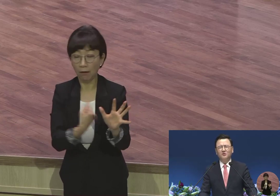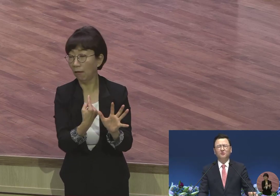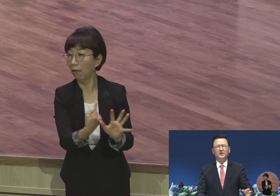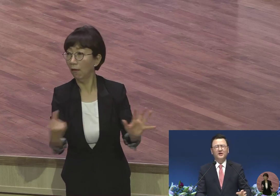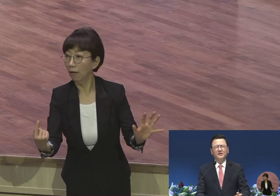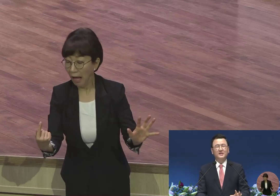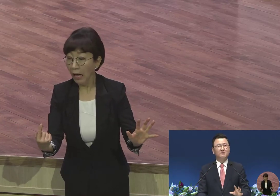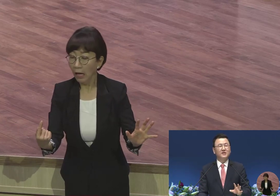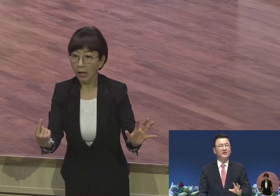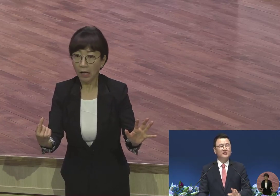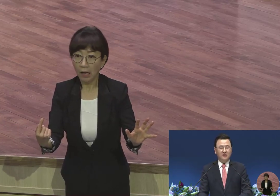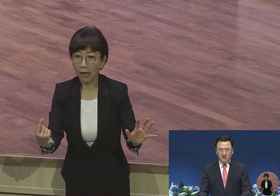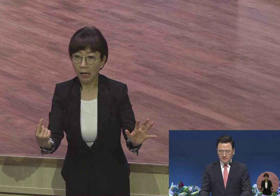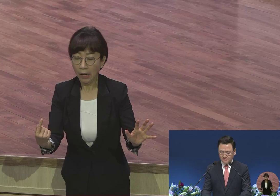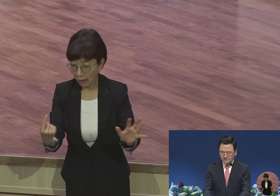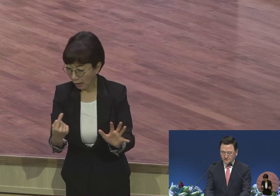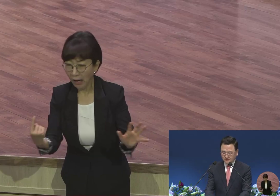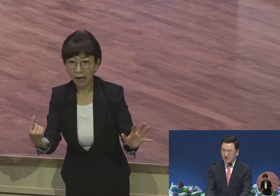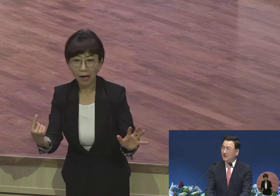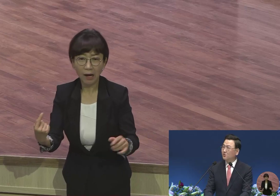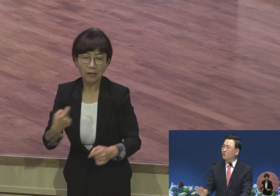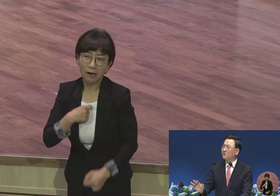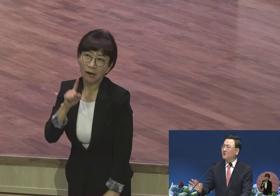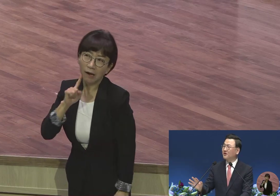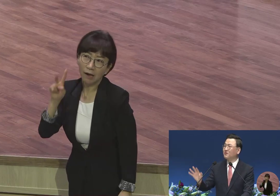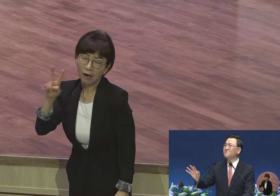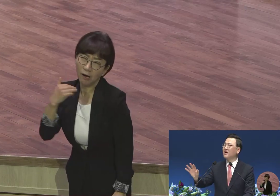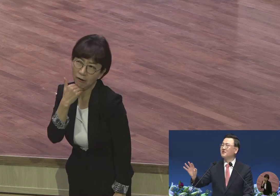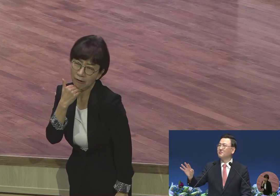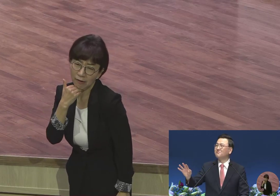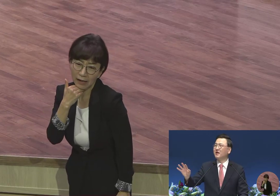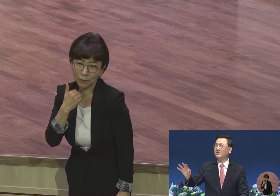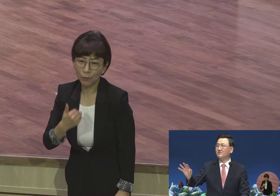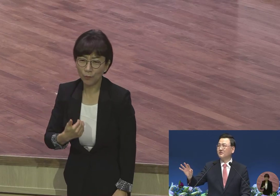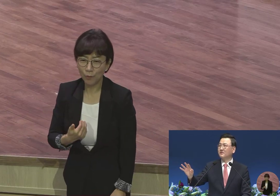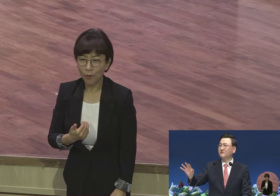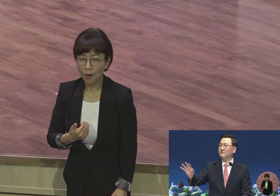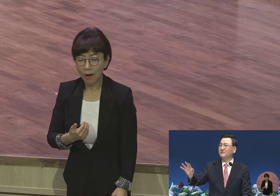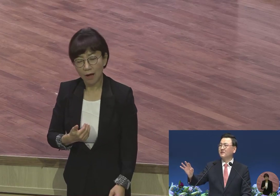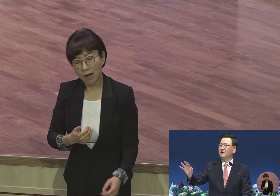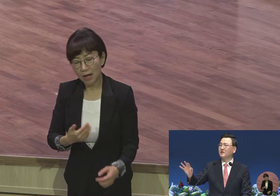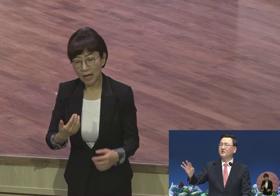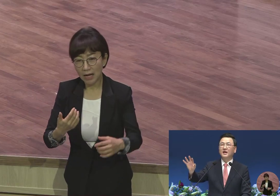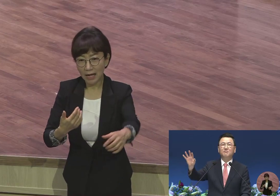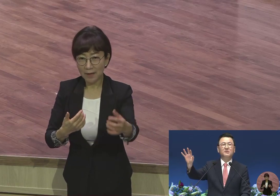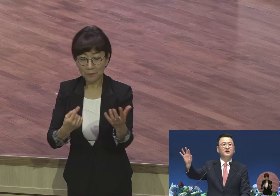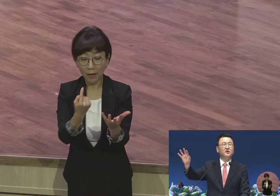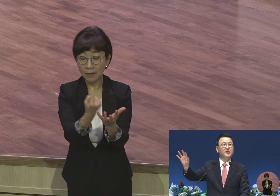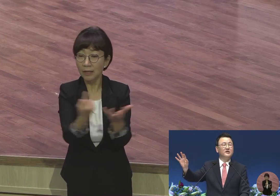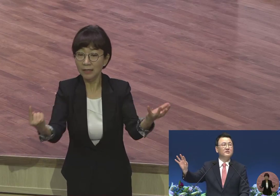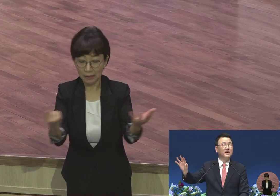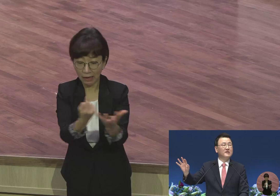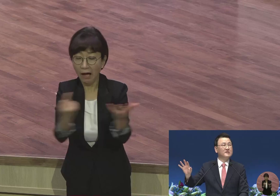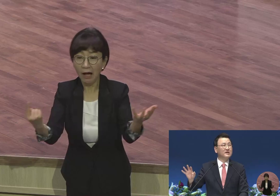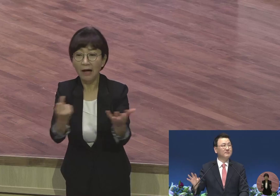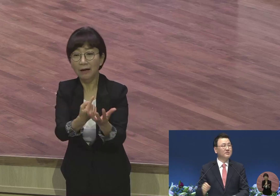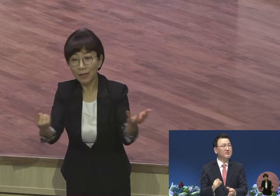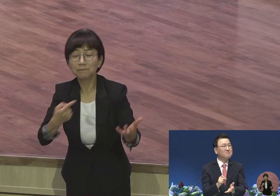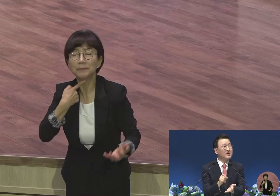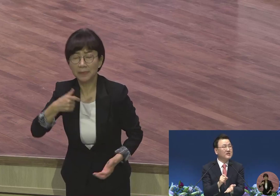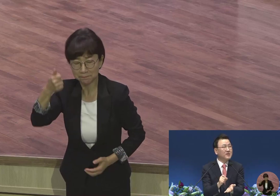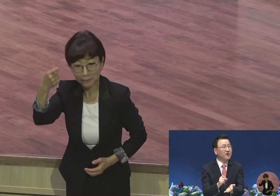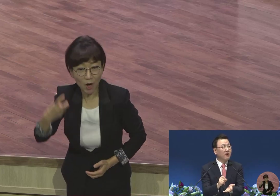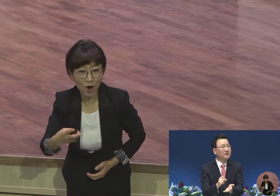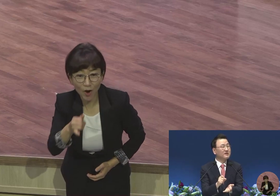제사관에서 여권이 올 때까지 3, 4일 기다렸어요. 그래서 돈이 없으니까 민박집. 그 남미 여행하는 많은